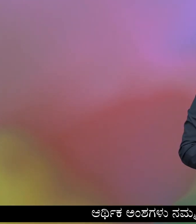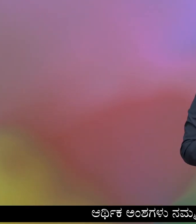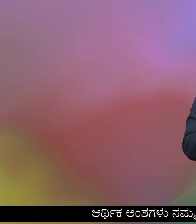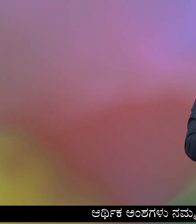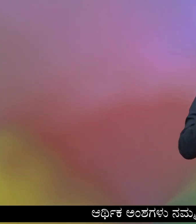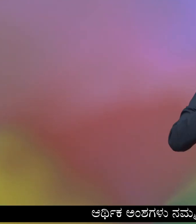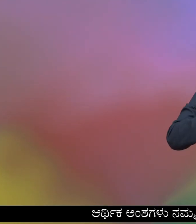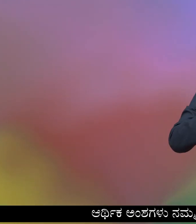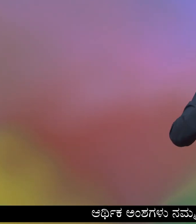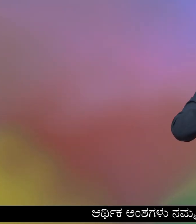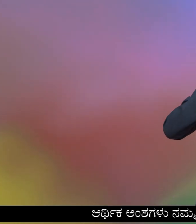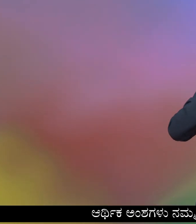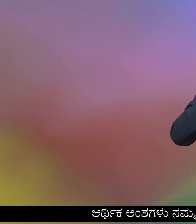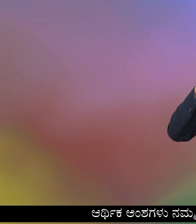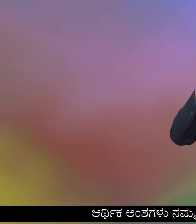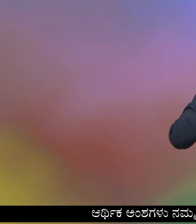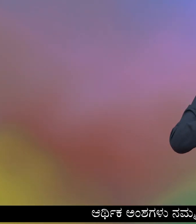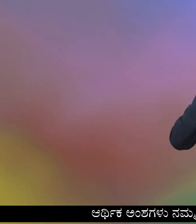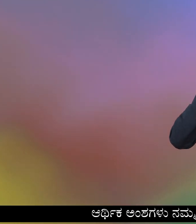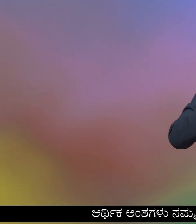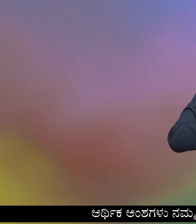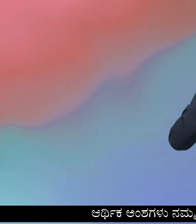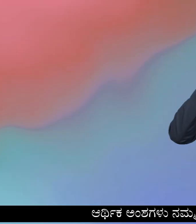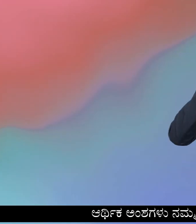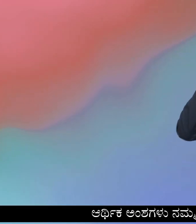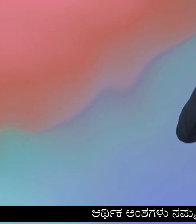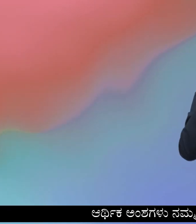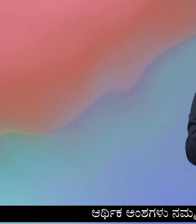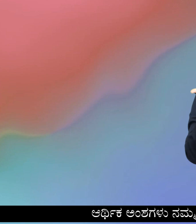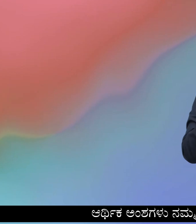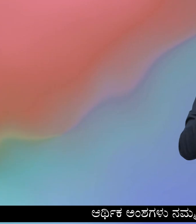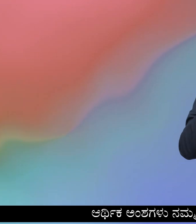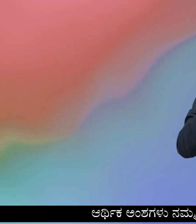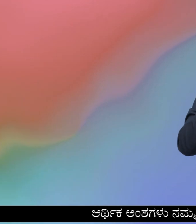ಆರ್ಥಿಕ ಅಂಶಗಳು ನಮ್ಮ ದೇಶದಲ್ಲಿ ಅಪೌಷ್ಟಿಕತೆ ಕಾರಣವಾಗಿವೆ.